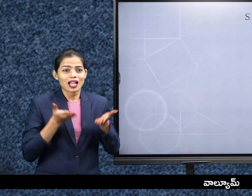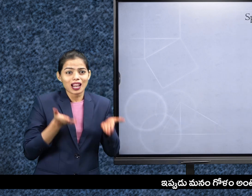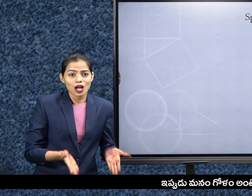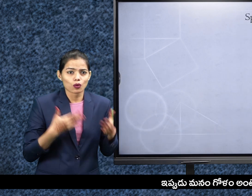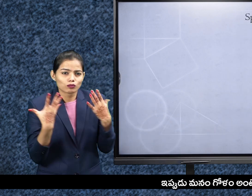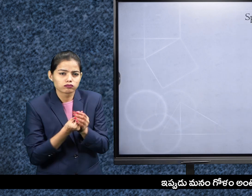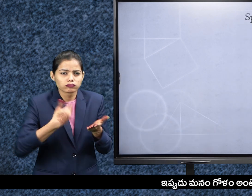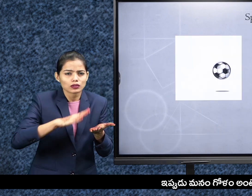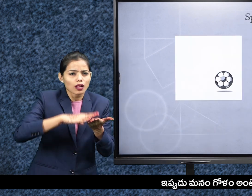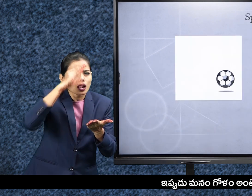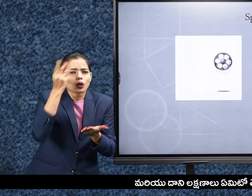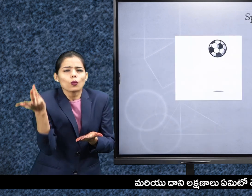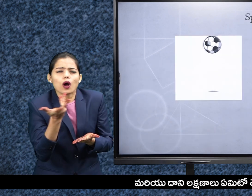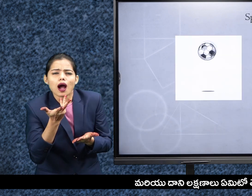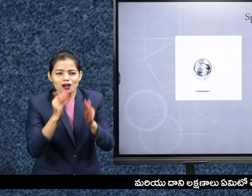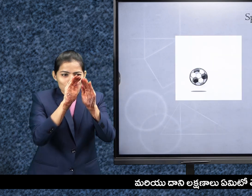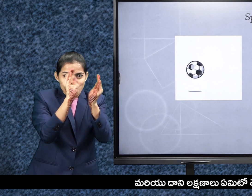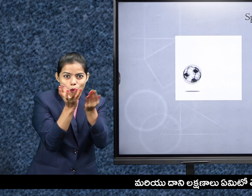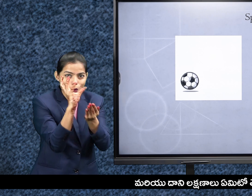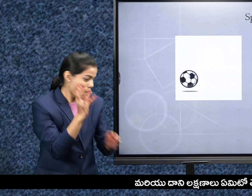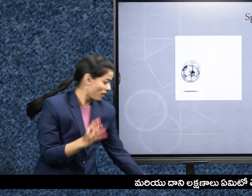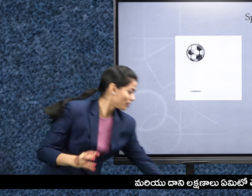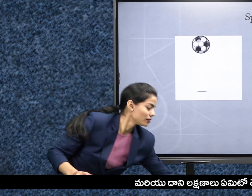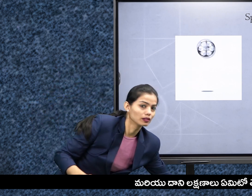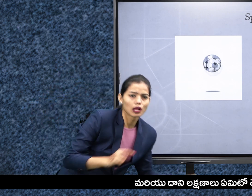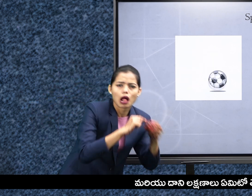ఇప్పుడు మనం గోళం అంటే ఏంటి, దాని లక్షణాలు ఏంటో తెలుసుకుందాం.